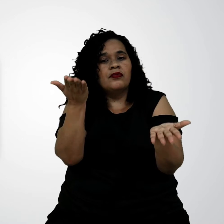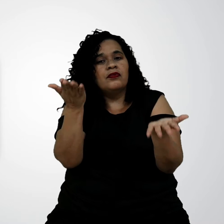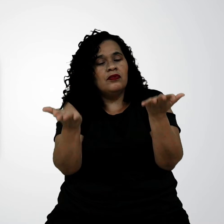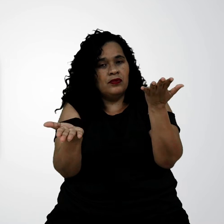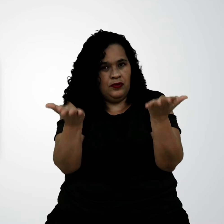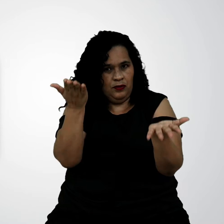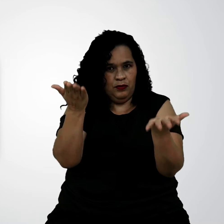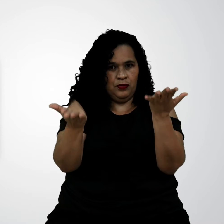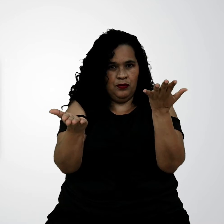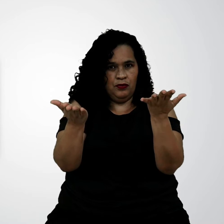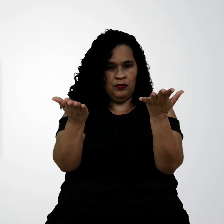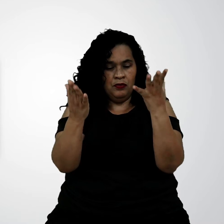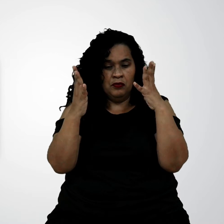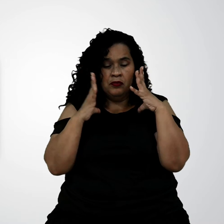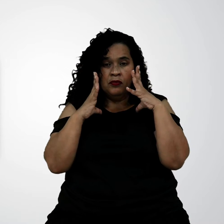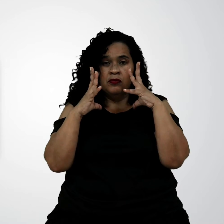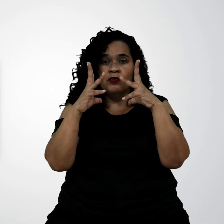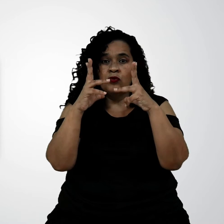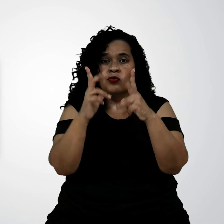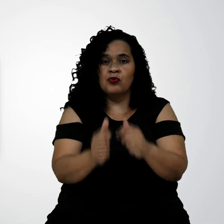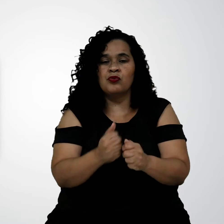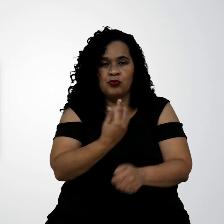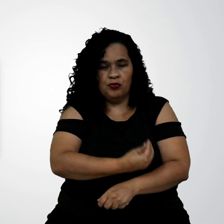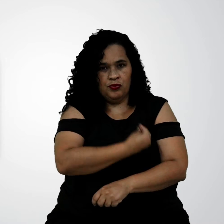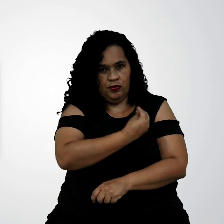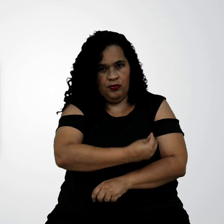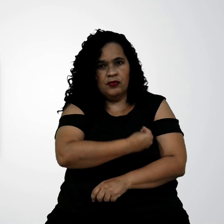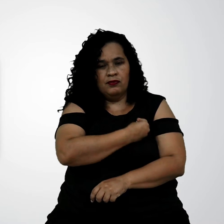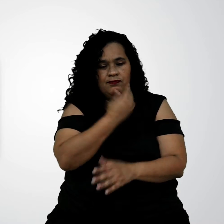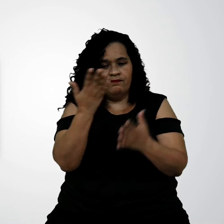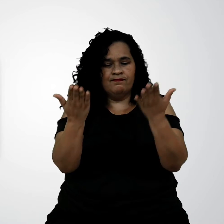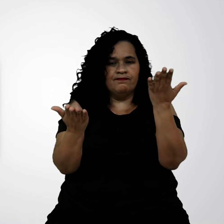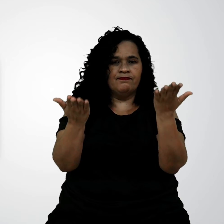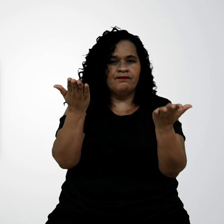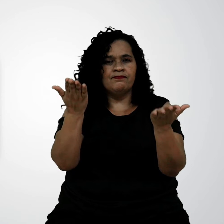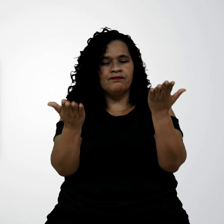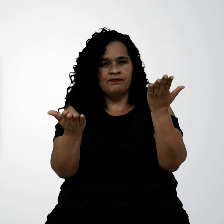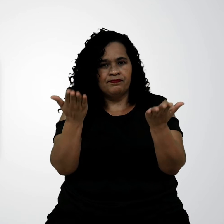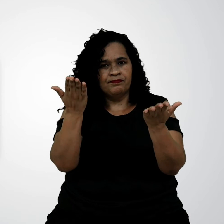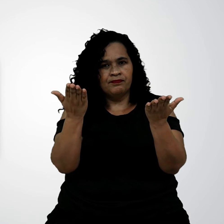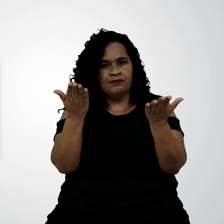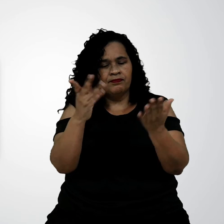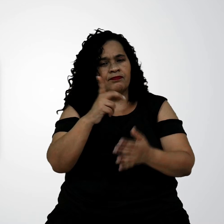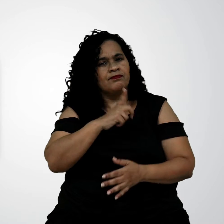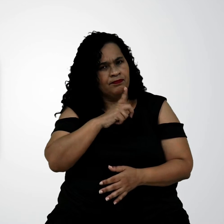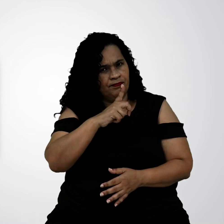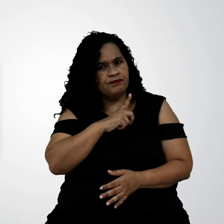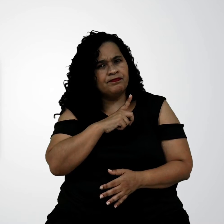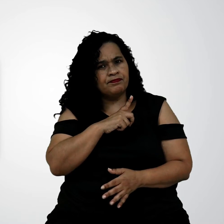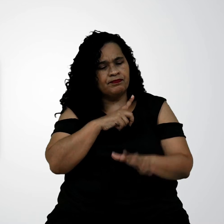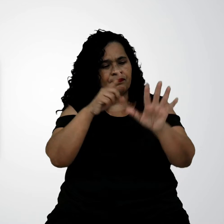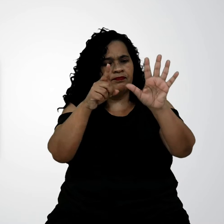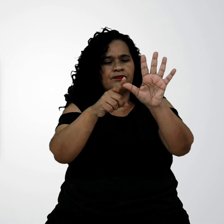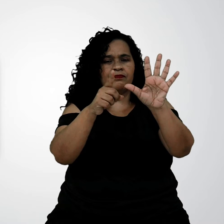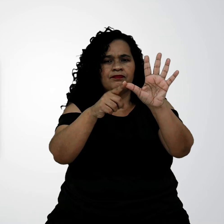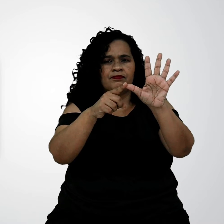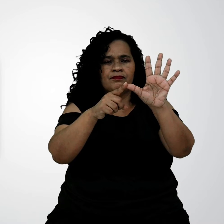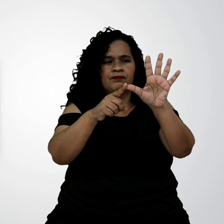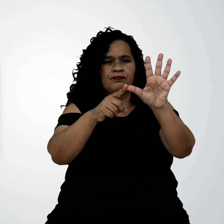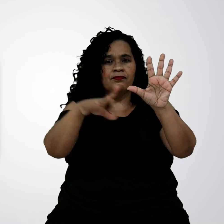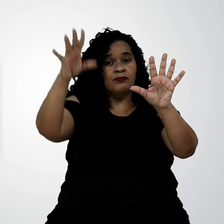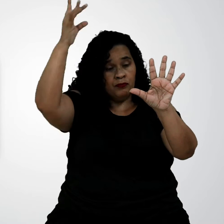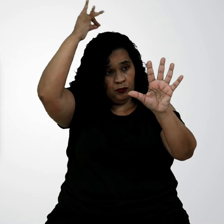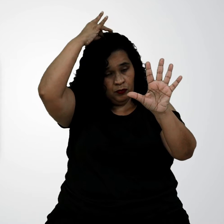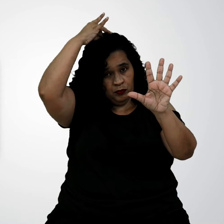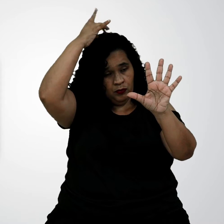todas as áreas da vida estão equilibradas. E eu tenho aqui a minha espiritualidade, aqui eu tenho